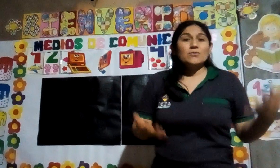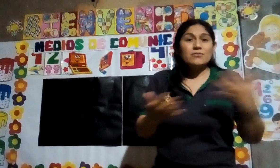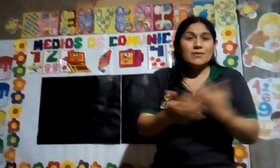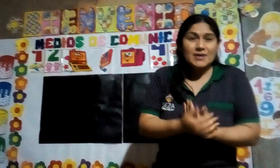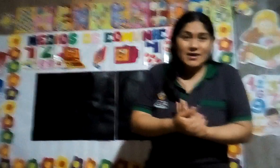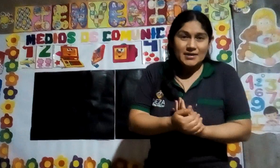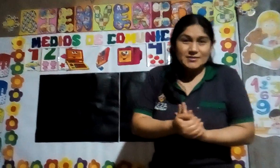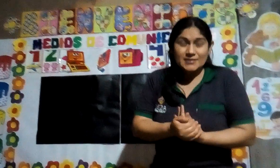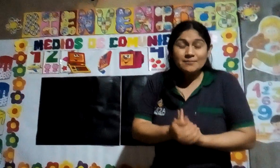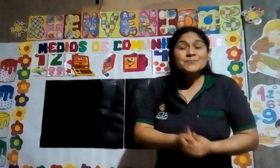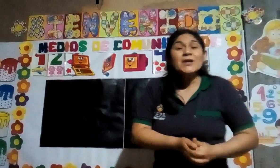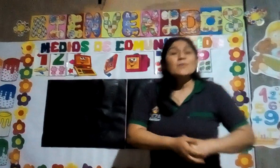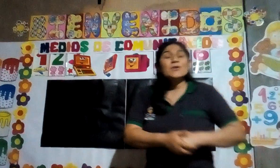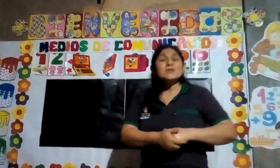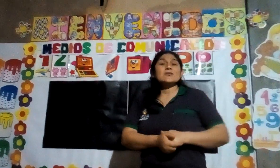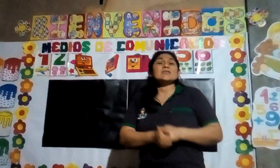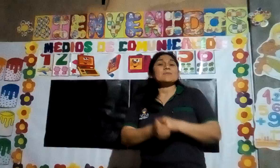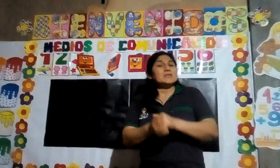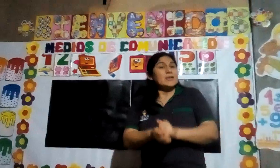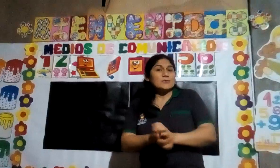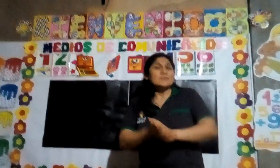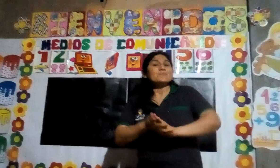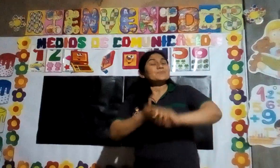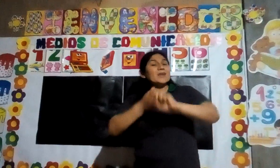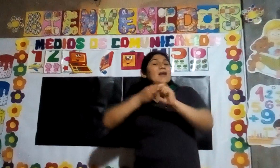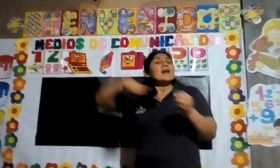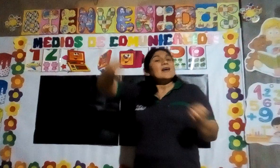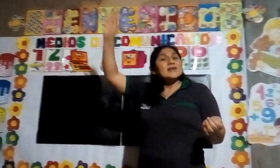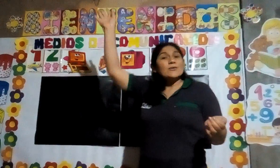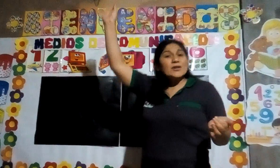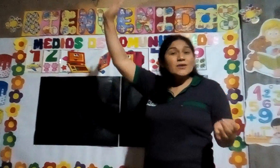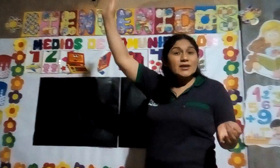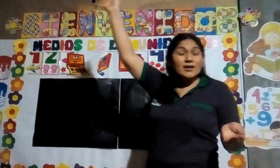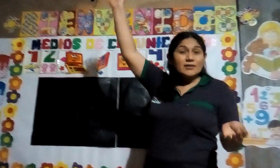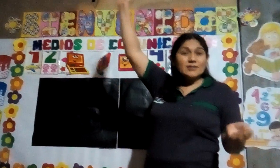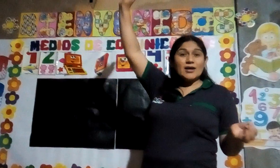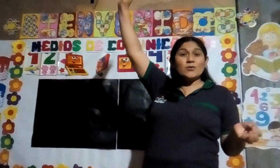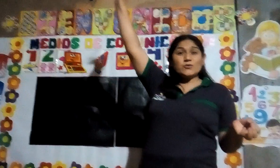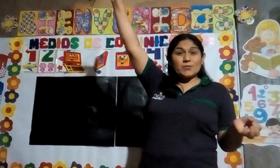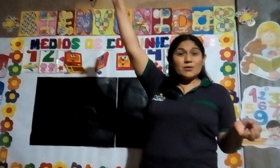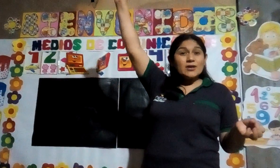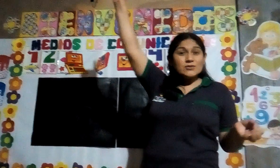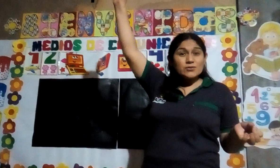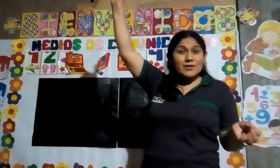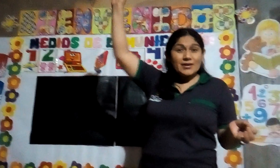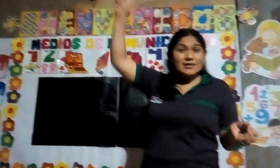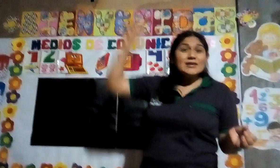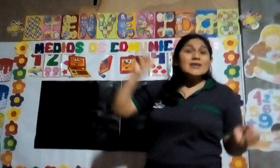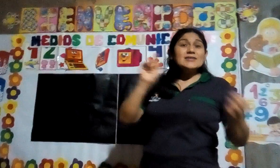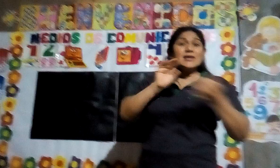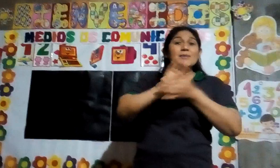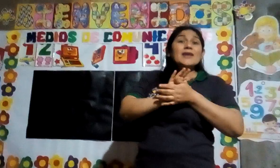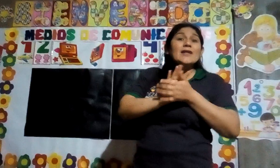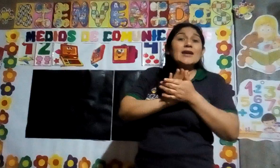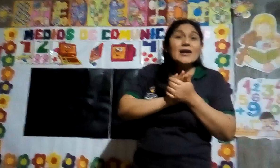sus familiares, ¿sí? Bueno chicos, empezamos. Saludando a quién, a nuestro amigo Jesús, ¿verdad? Siempre hay que darle las